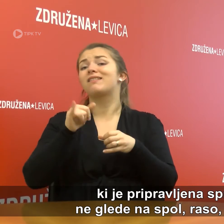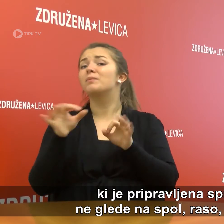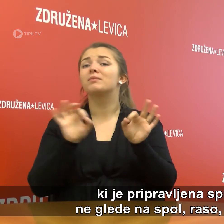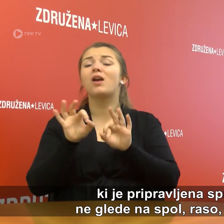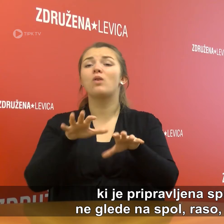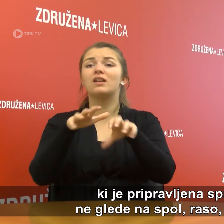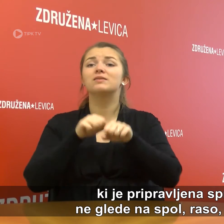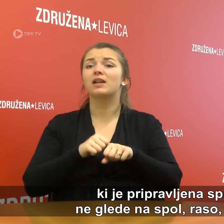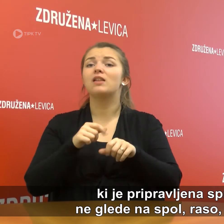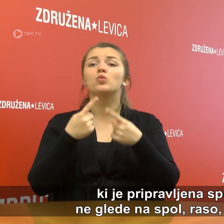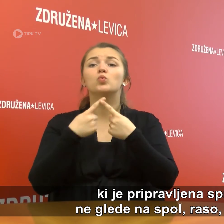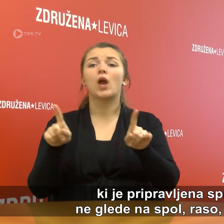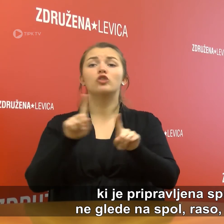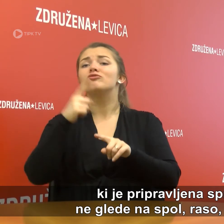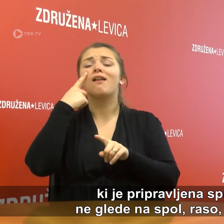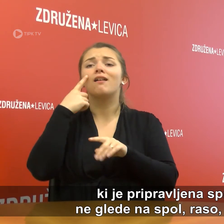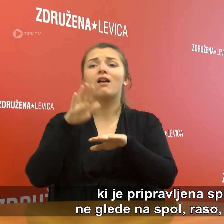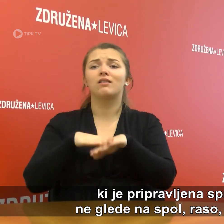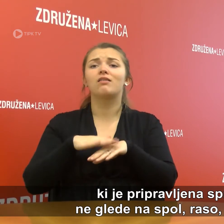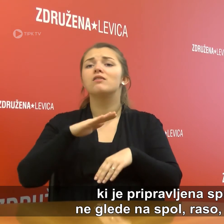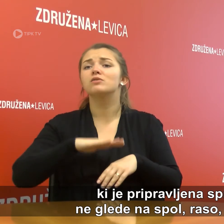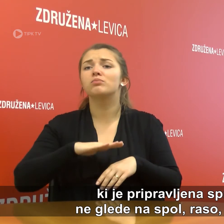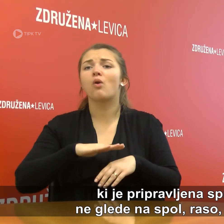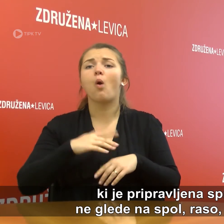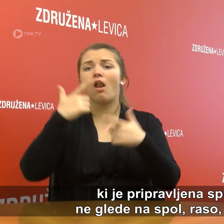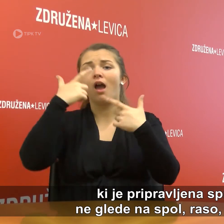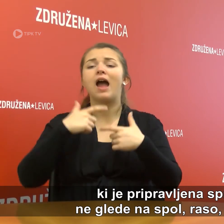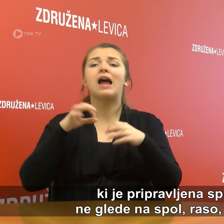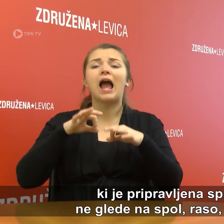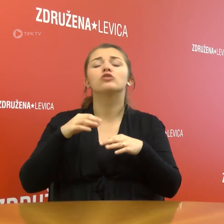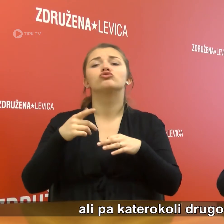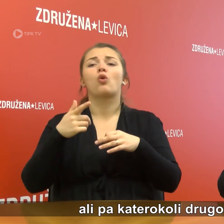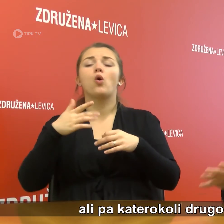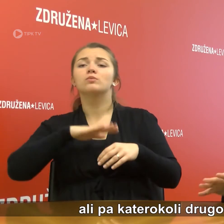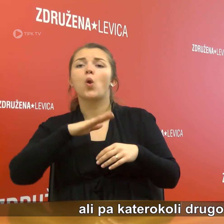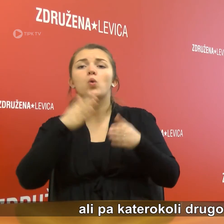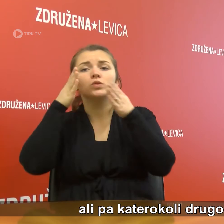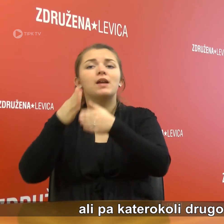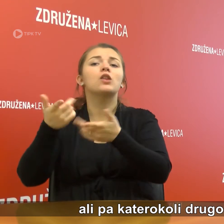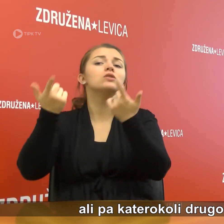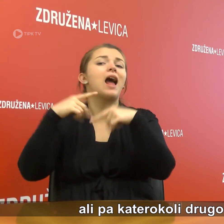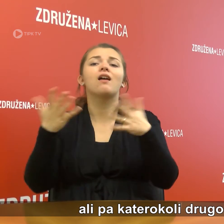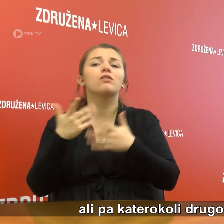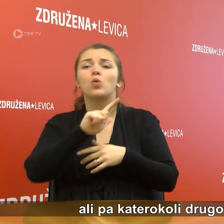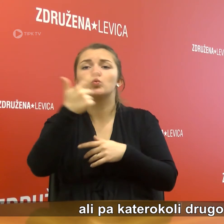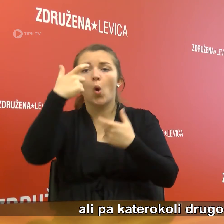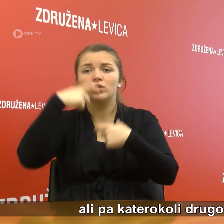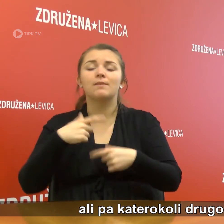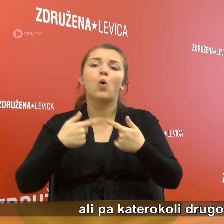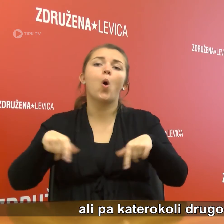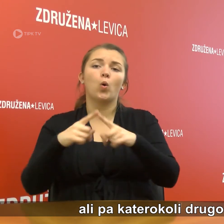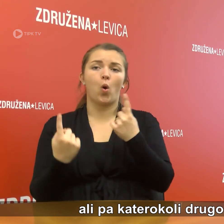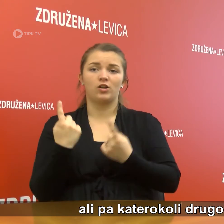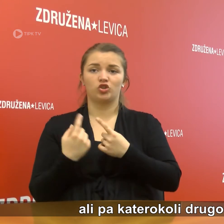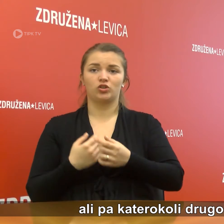ne glede na spol, raso, spolno usmerjenost ali pa katerokoli drugo osebno okoliščino.